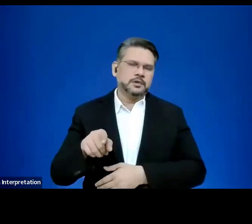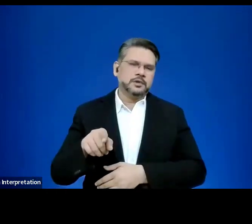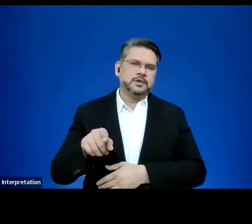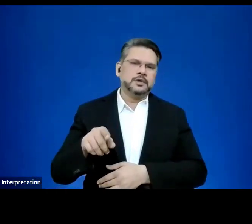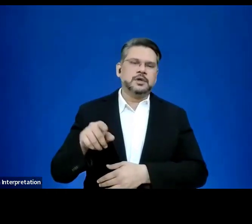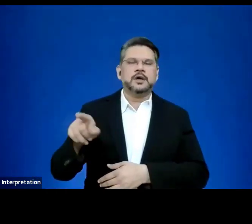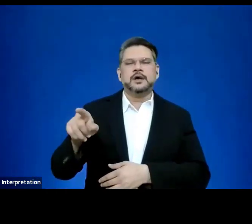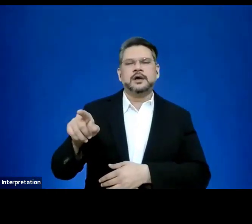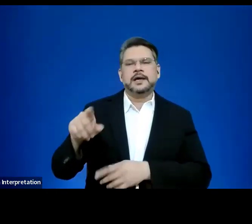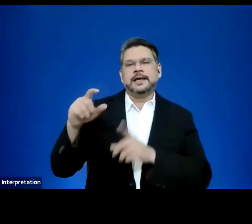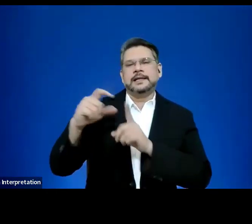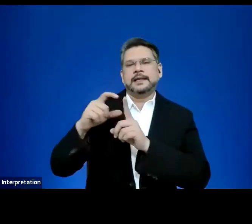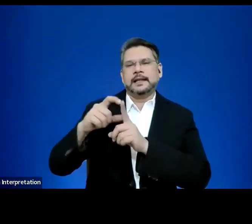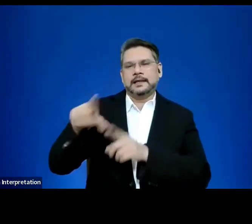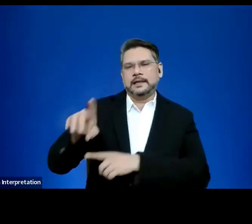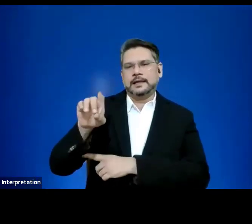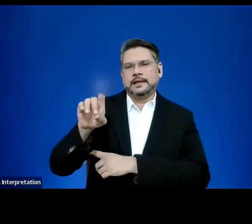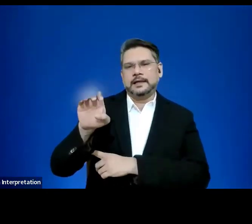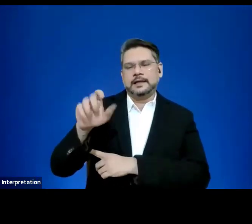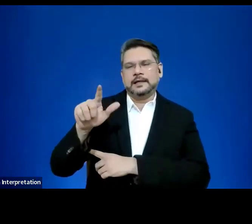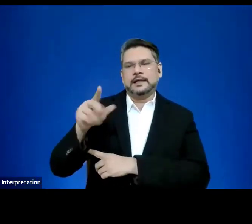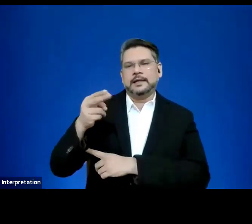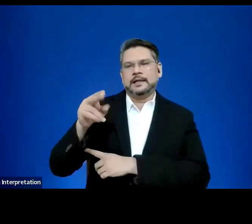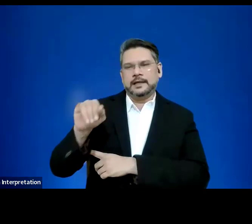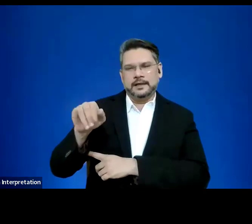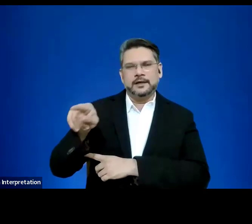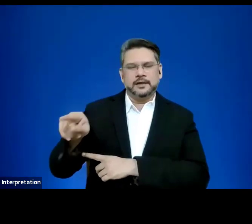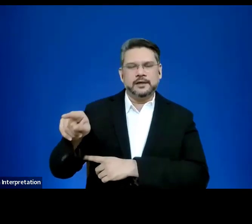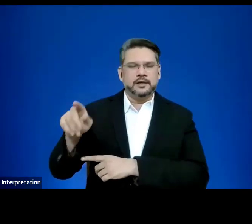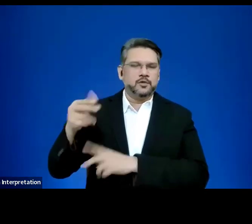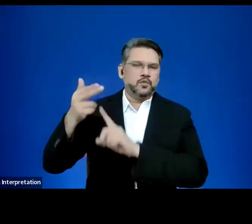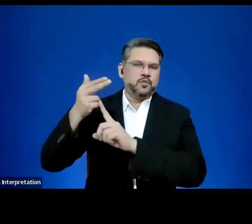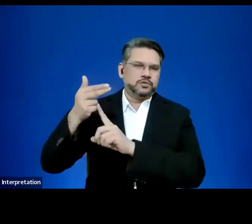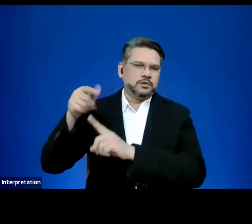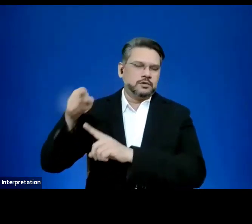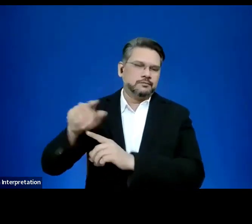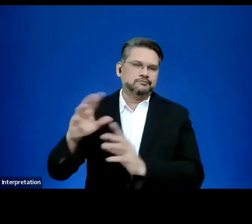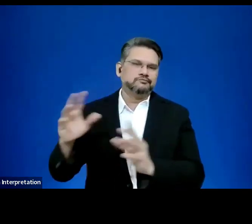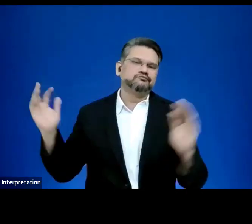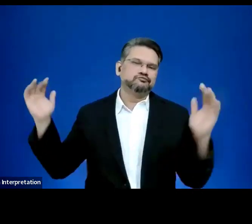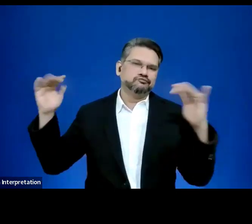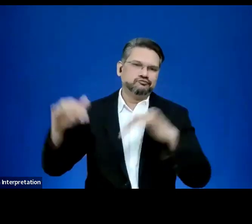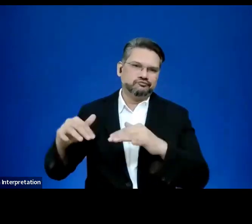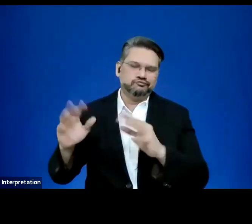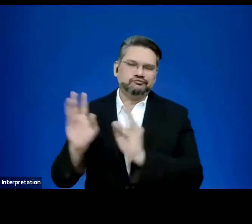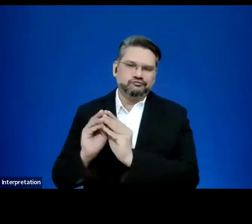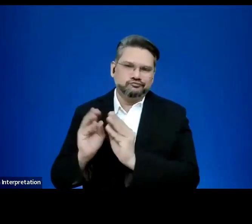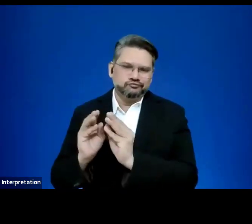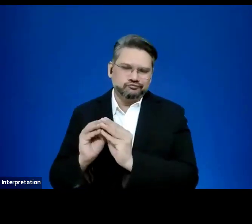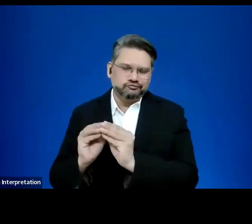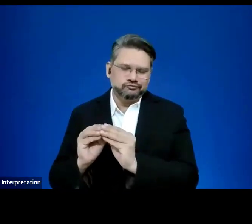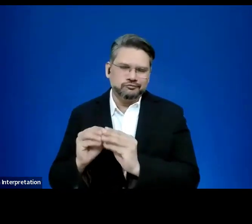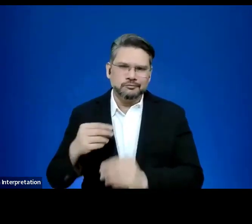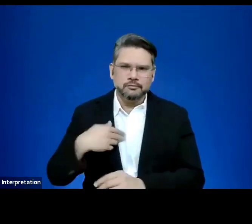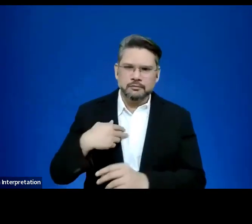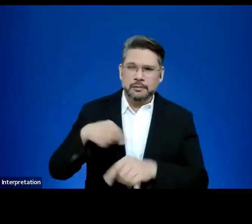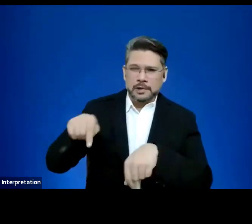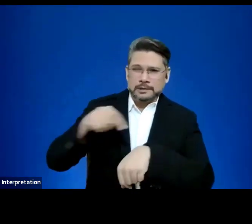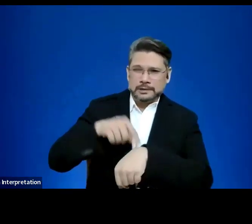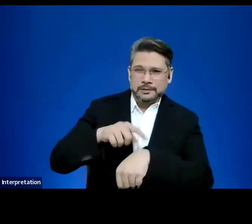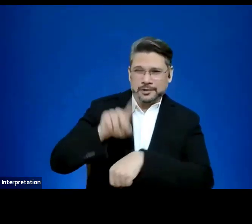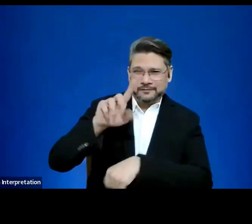而且呢，他带来呢，我们也一起呢， 我们有很好的